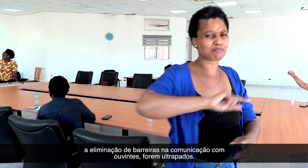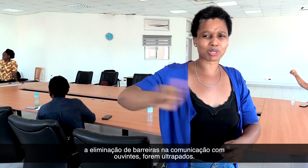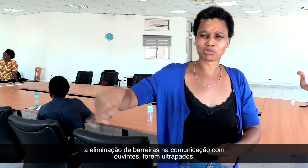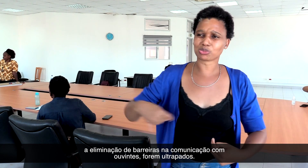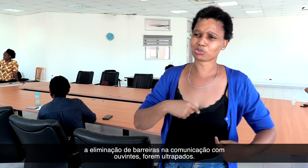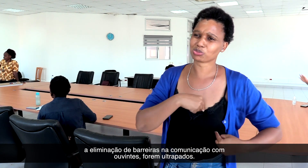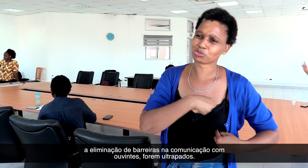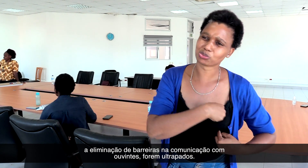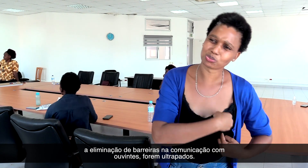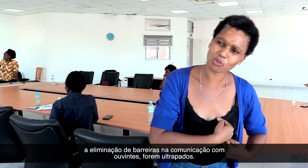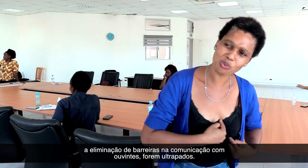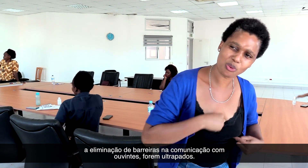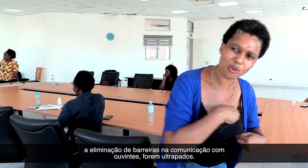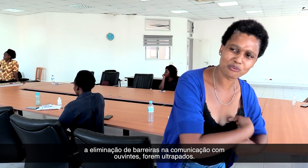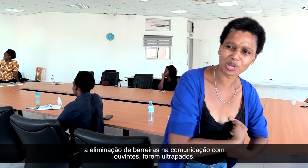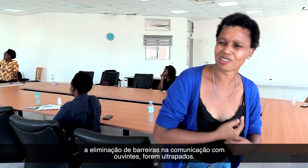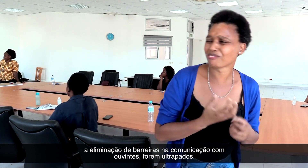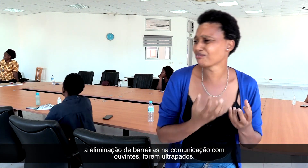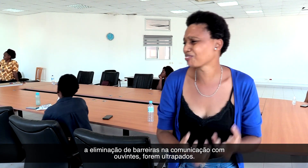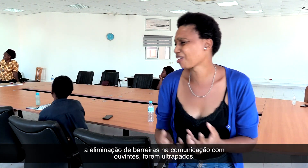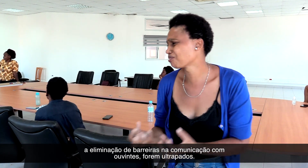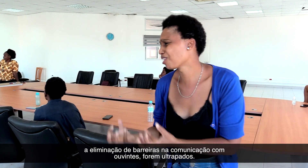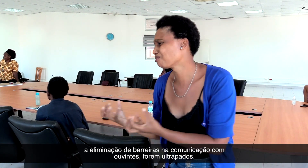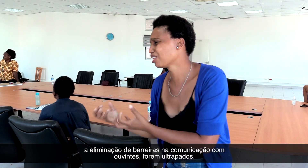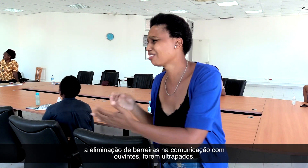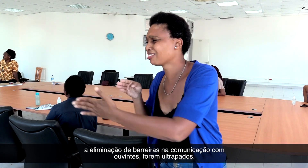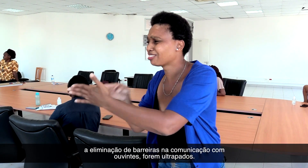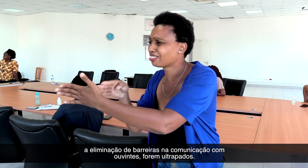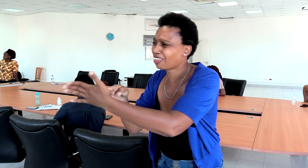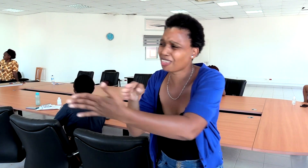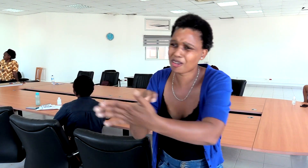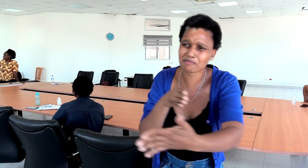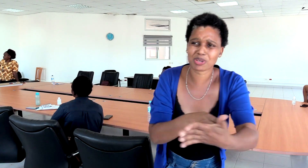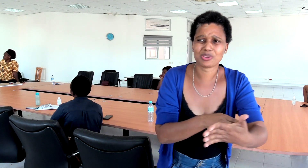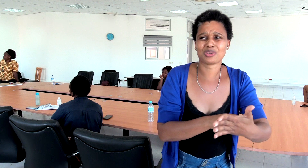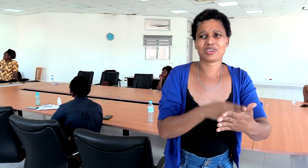eliminação de barreiras na comunicação com ouvintes forem ultrapassados.